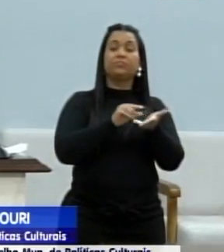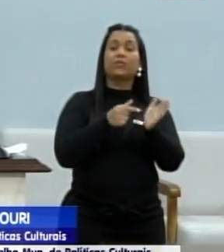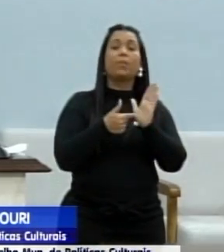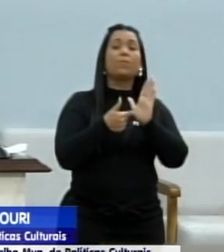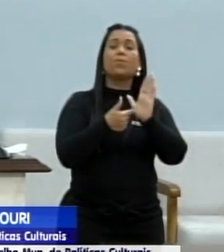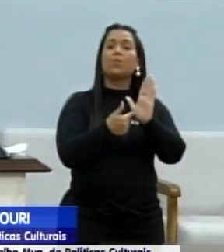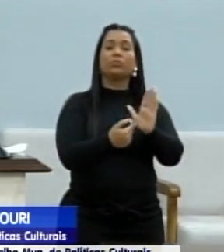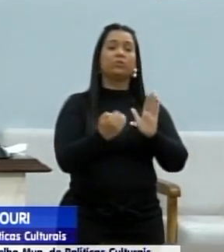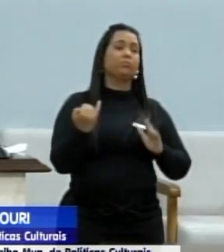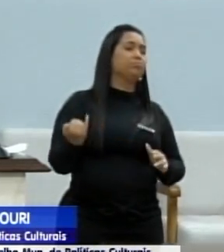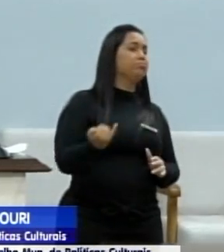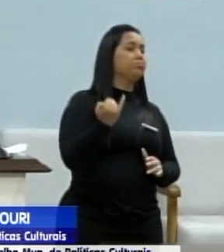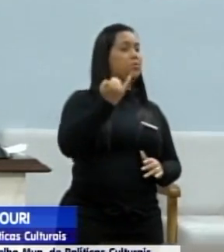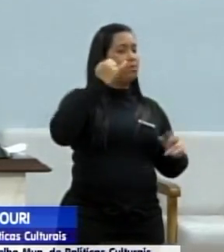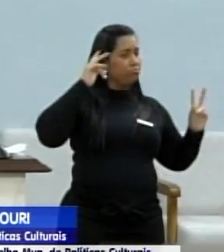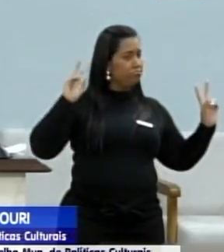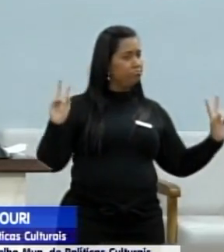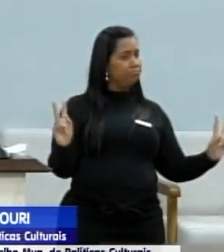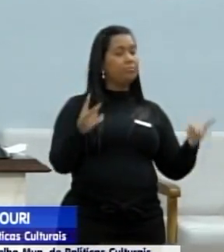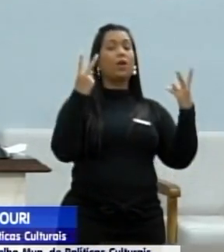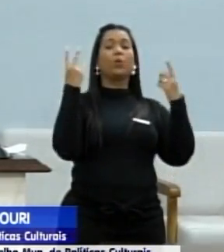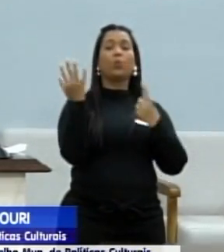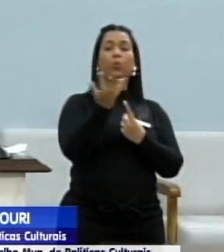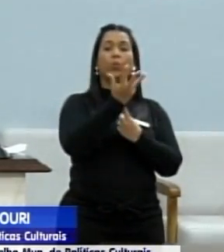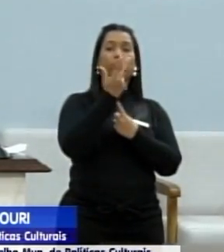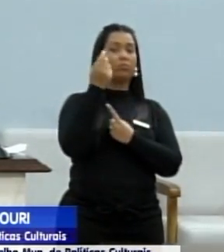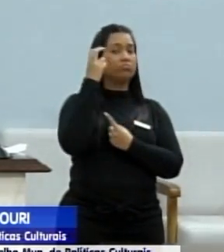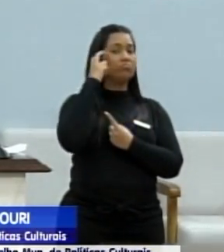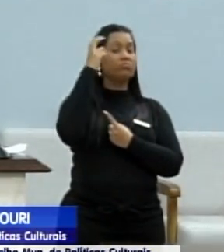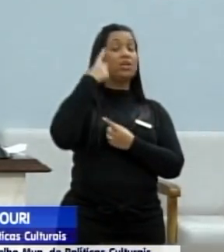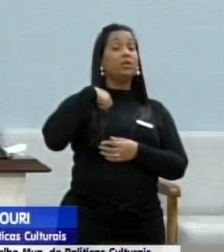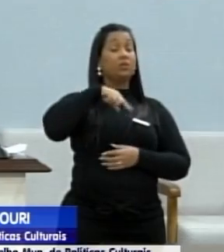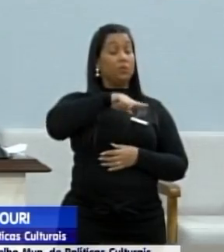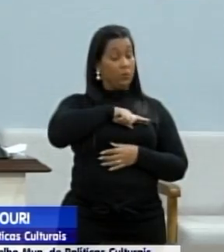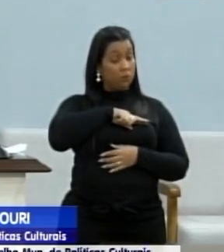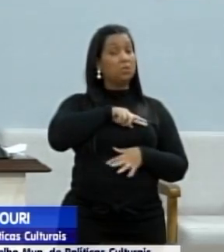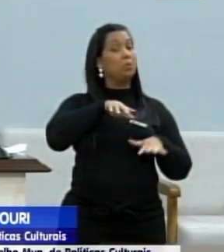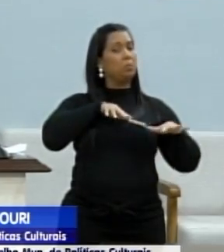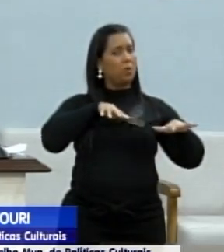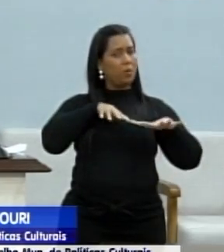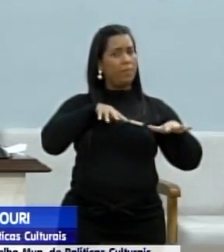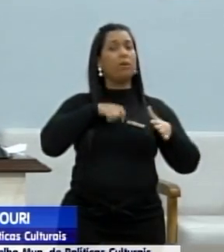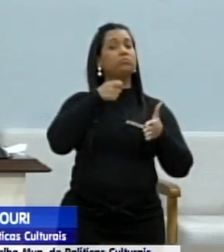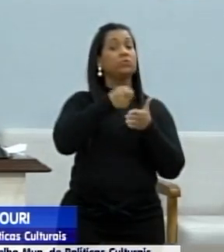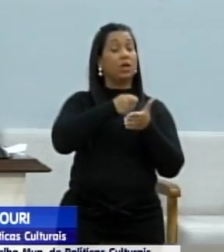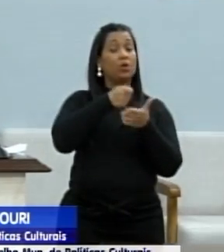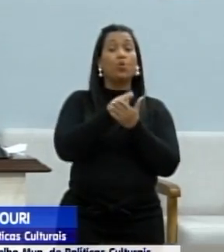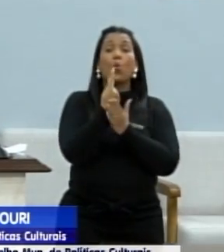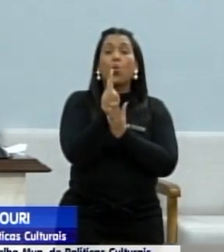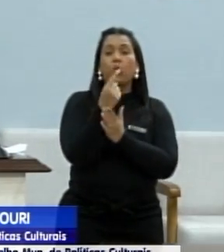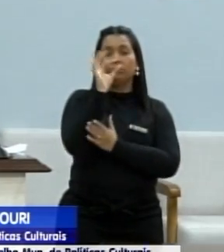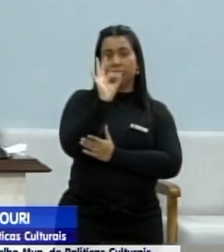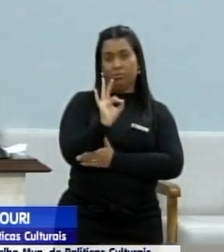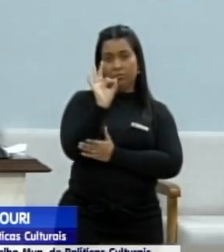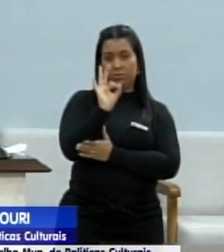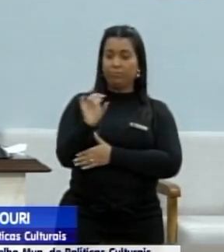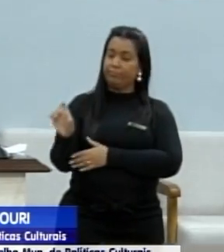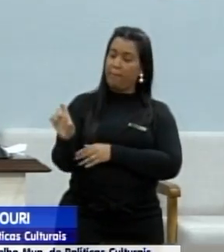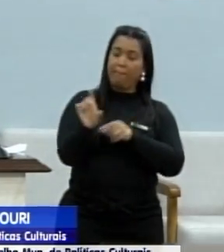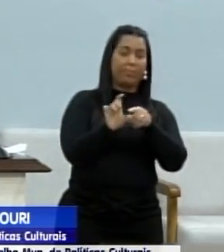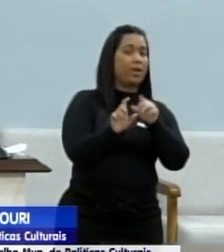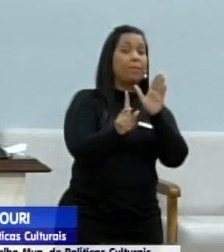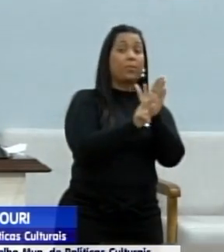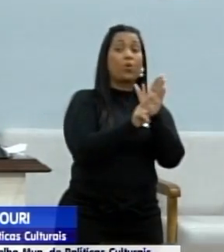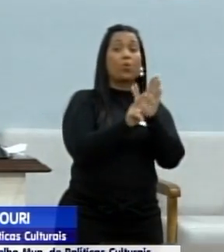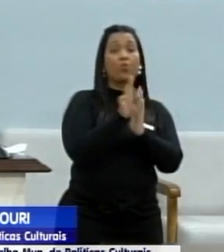o tamanho e o valor da cultura e da nossa mobilização nessa luta pelo 1%, né, para a cultura. E